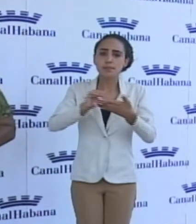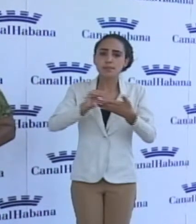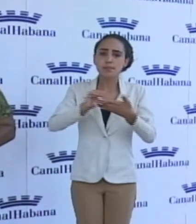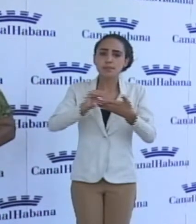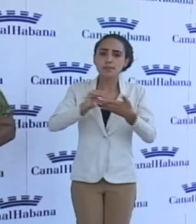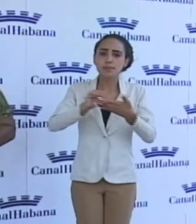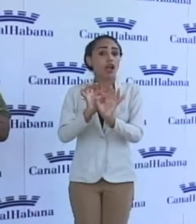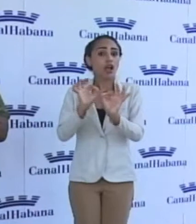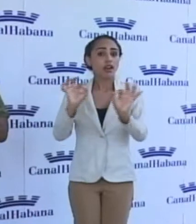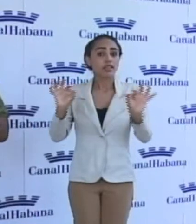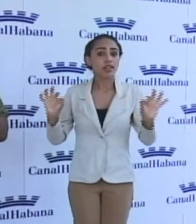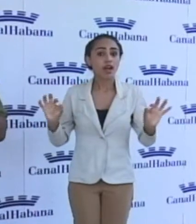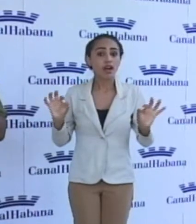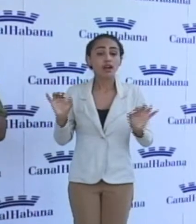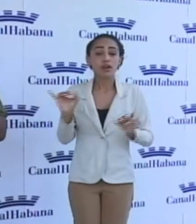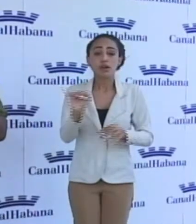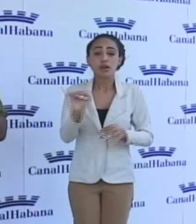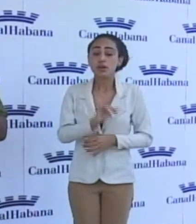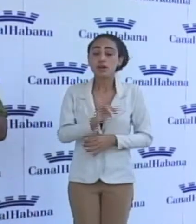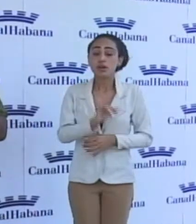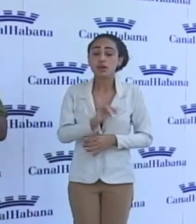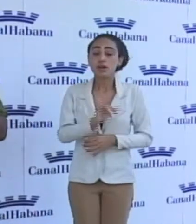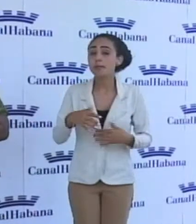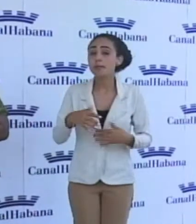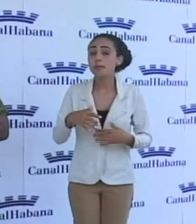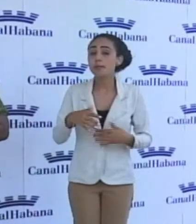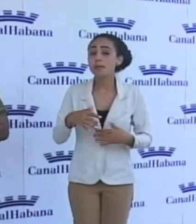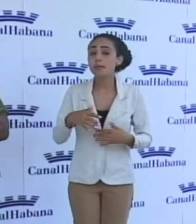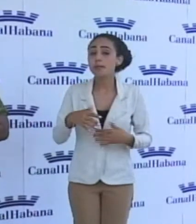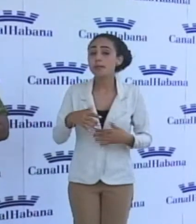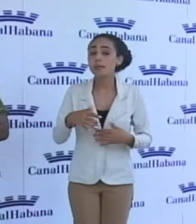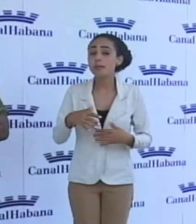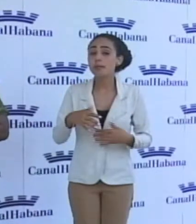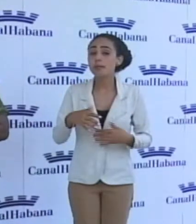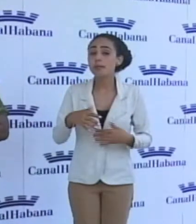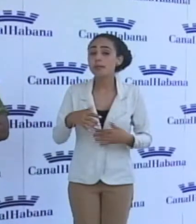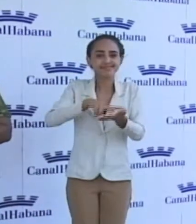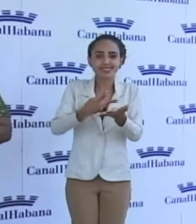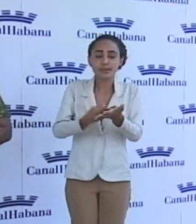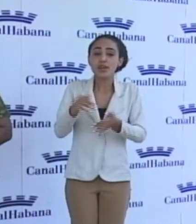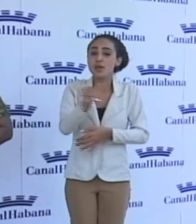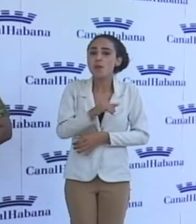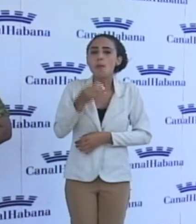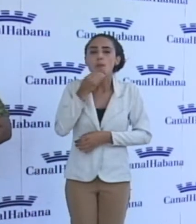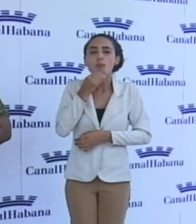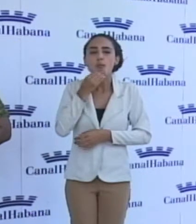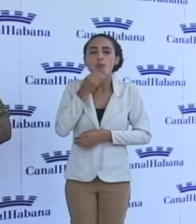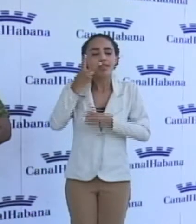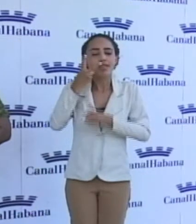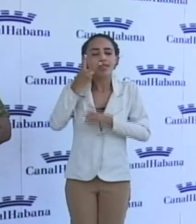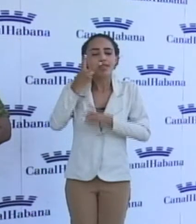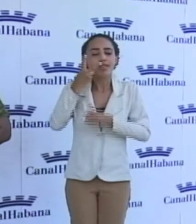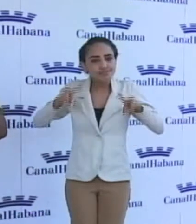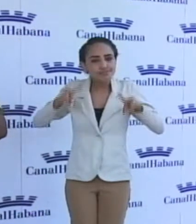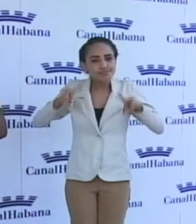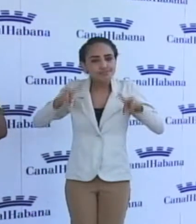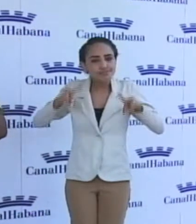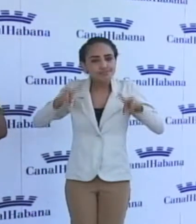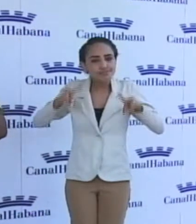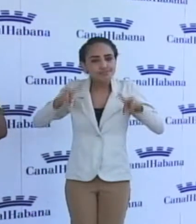calidad, prestar también impartir docencia y dedicarse a la investigación. Bueno,